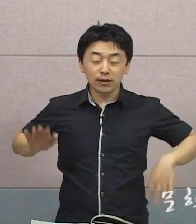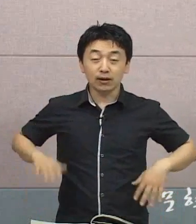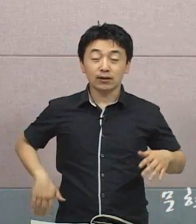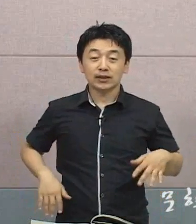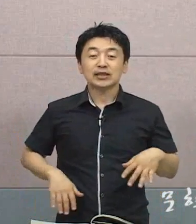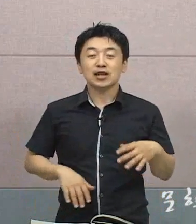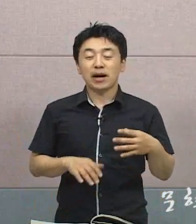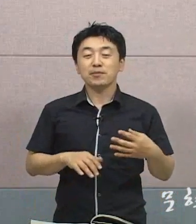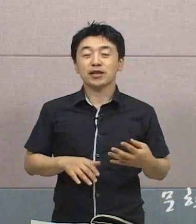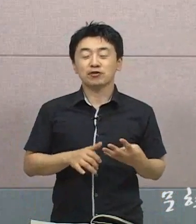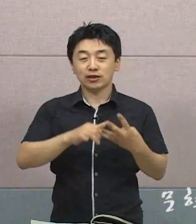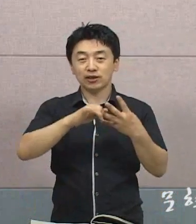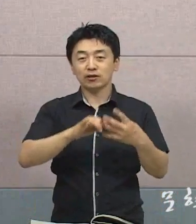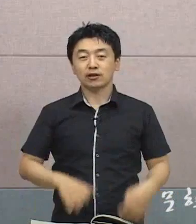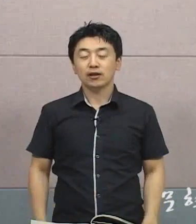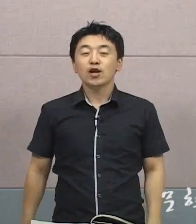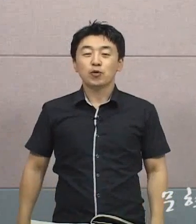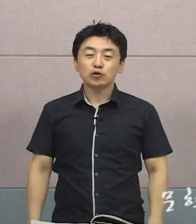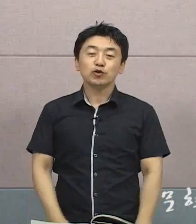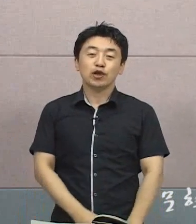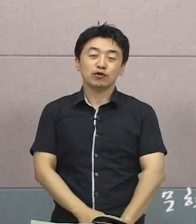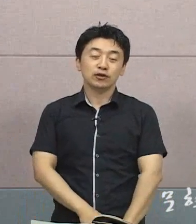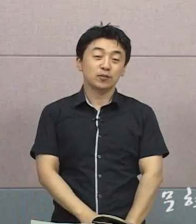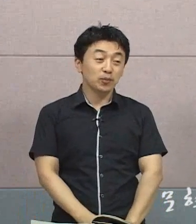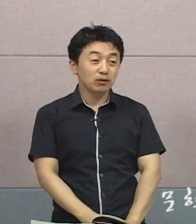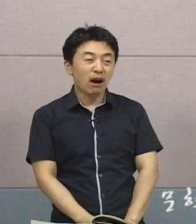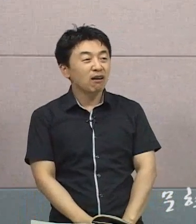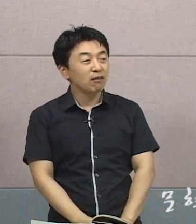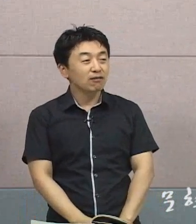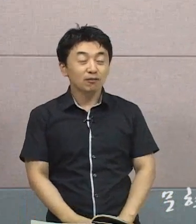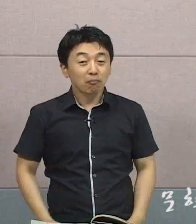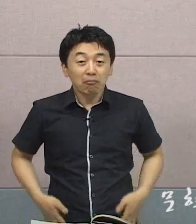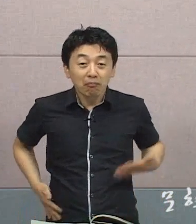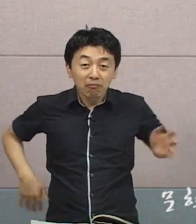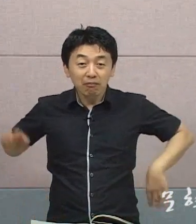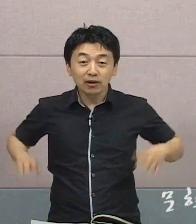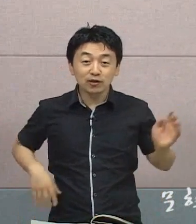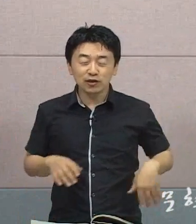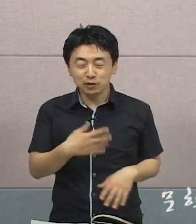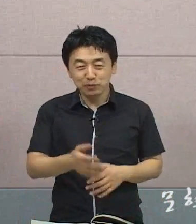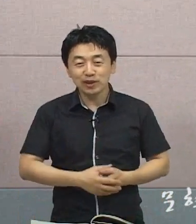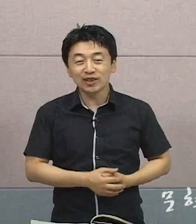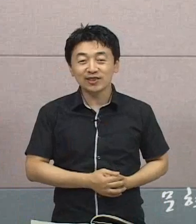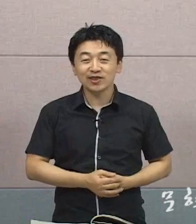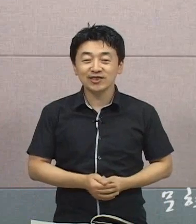네, 그냥 마임에 가까운 단어일까요? 네, 외우셔도 되고요. 그냥 보면은 이렇게 분명히 이렇게 쓸 거거든요.